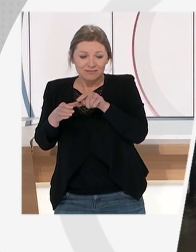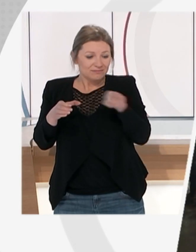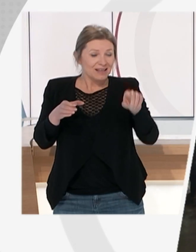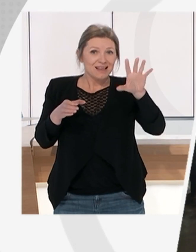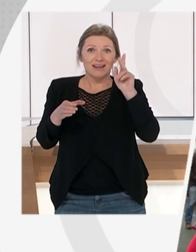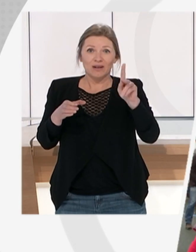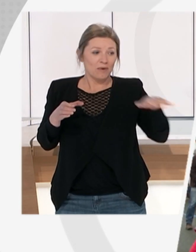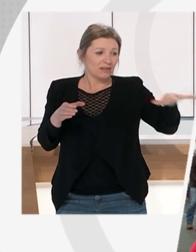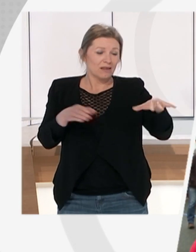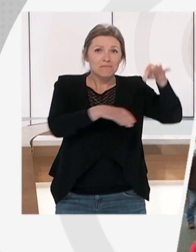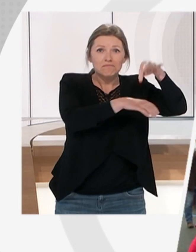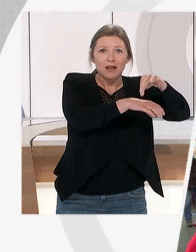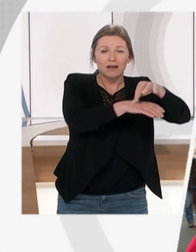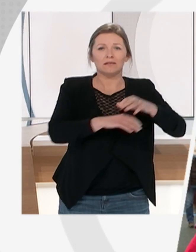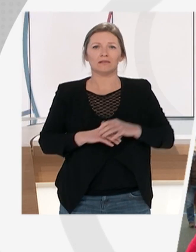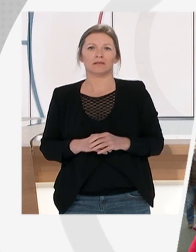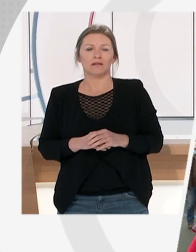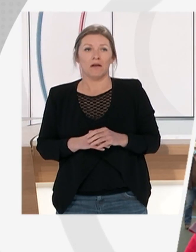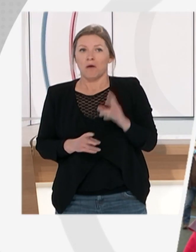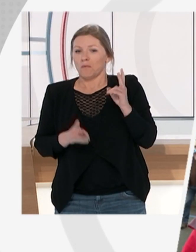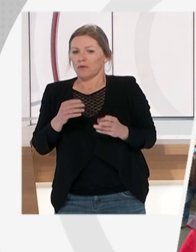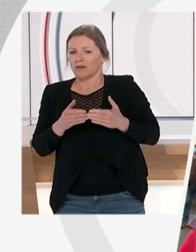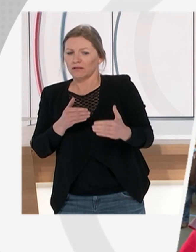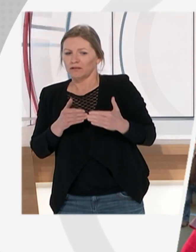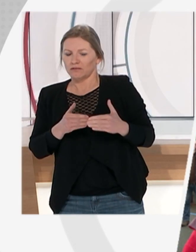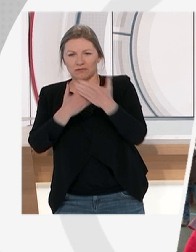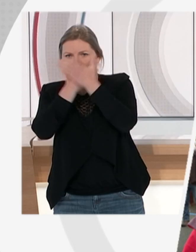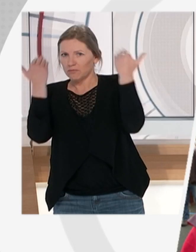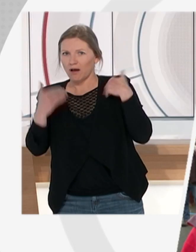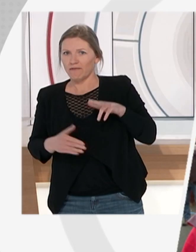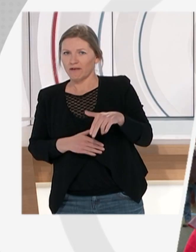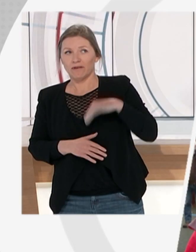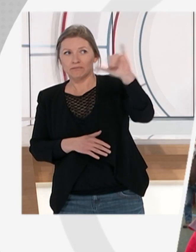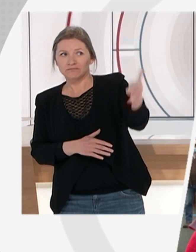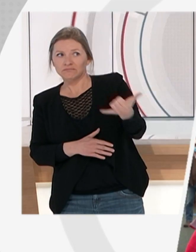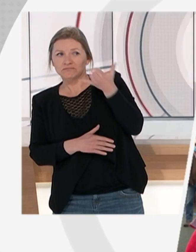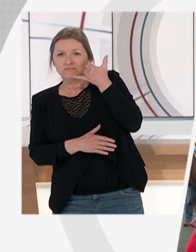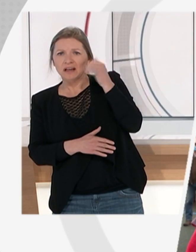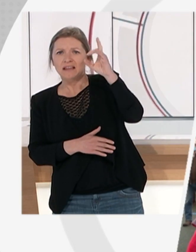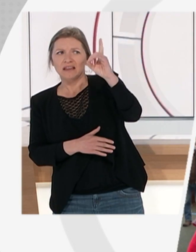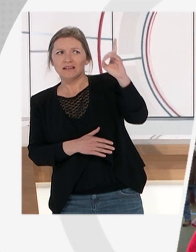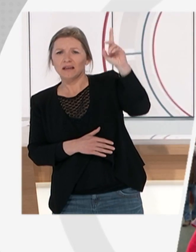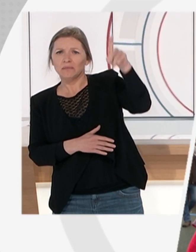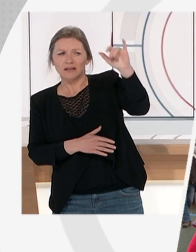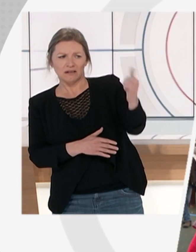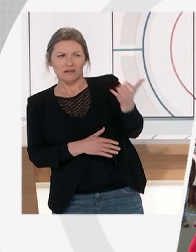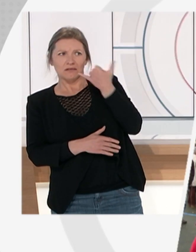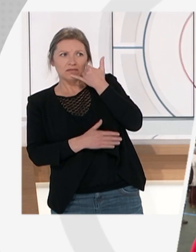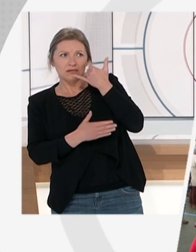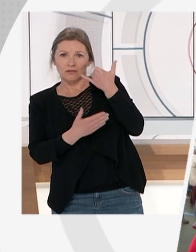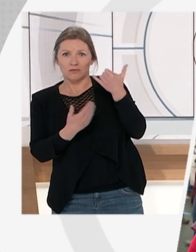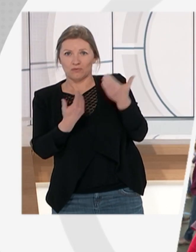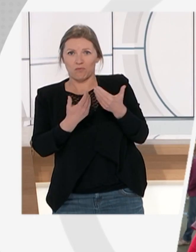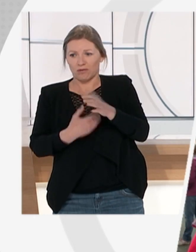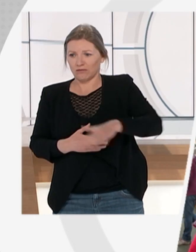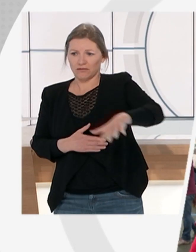On est susceptible de recevoir tôt ou tard, dans les prochains jours, un coup de téléphone de la DTP pour